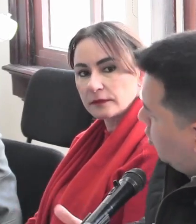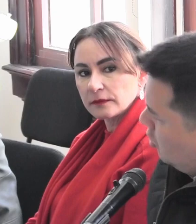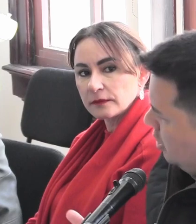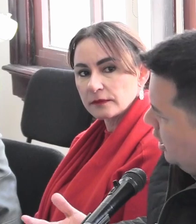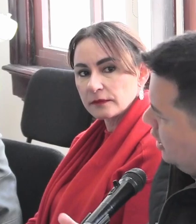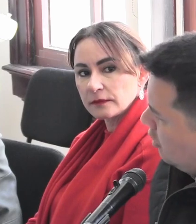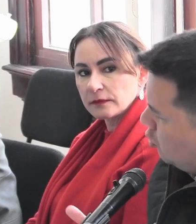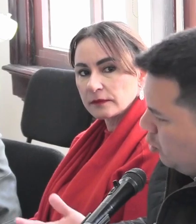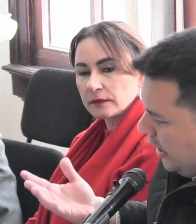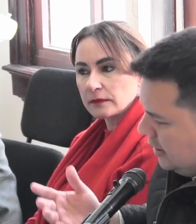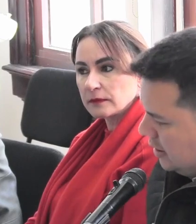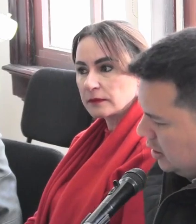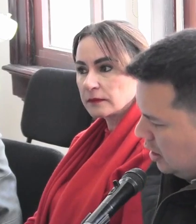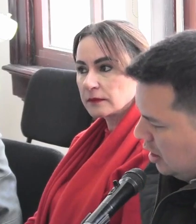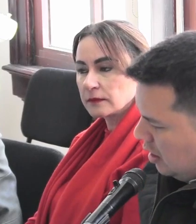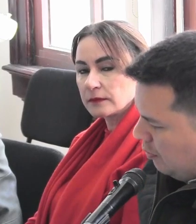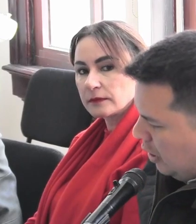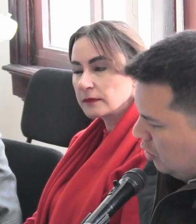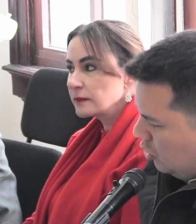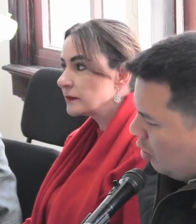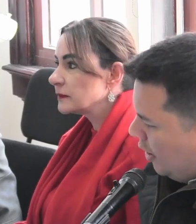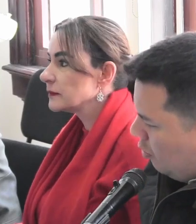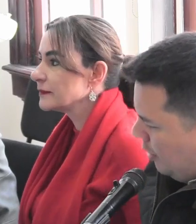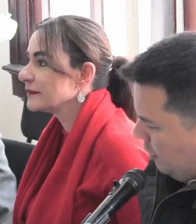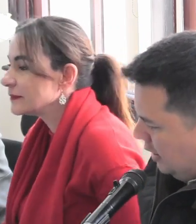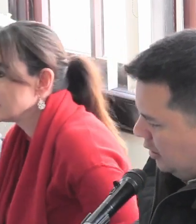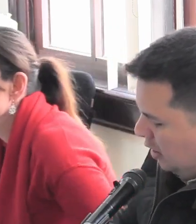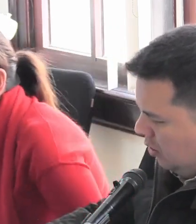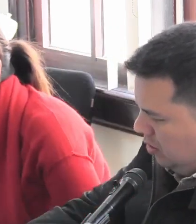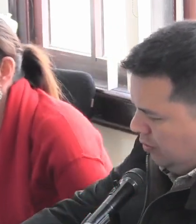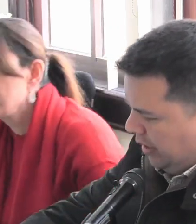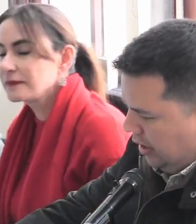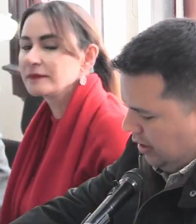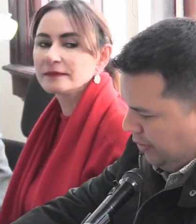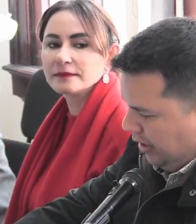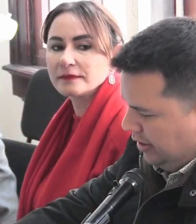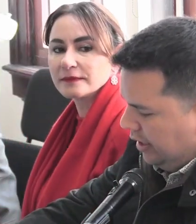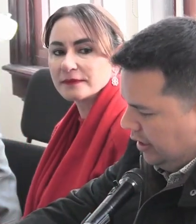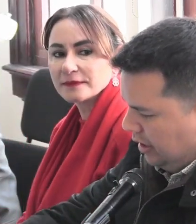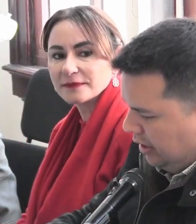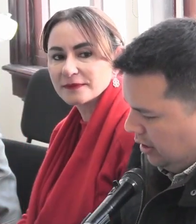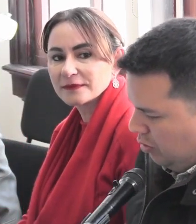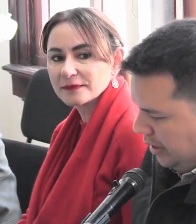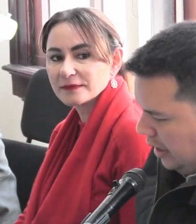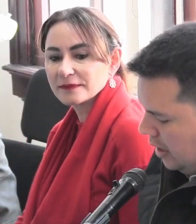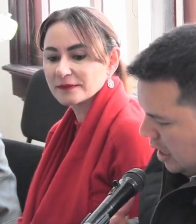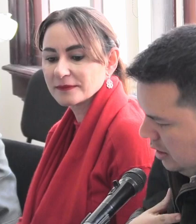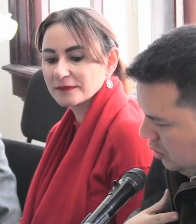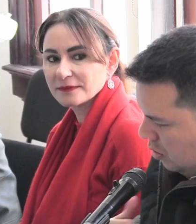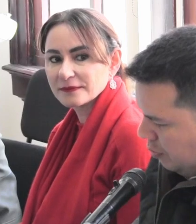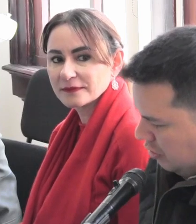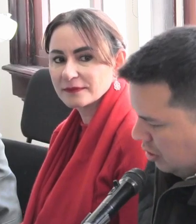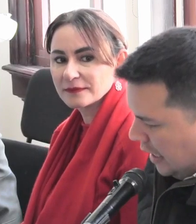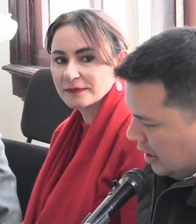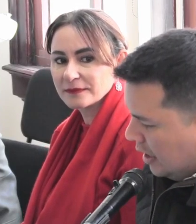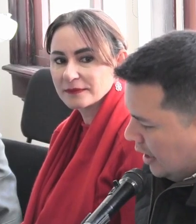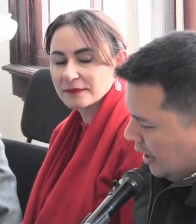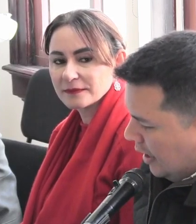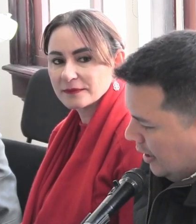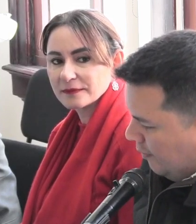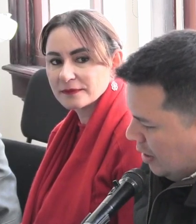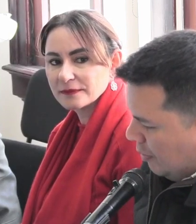mejor todos podemos tener ideas muy buenas, pero no veo un perfil técnico para estar en el comité a título